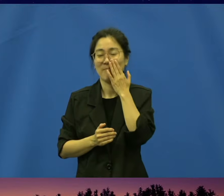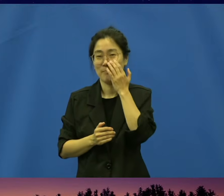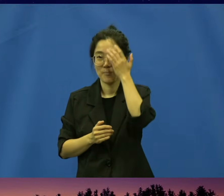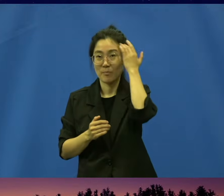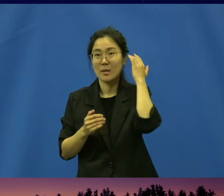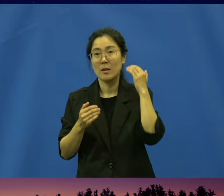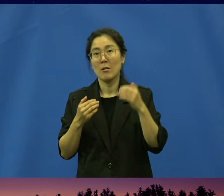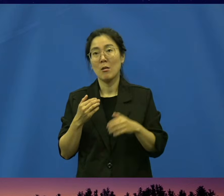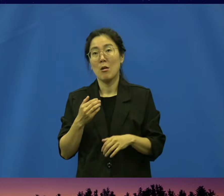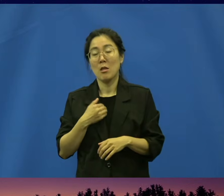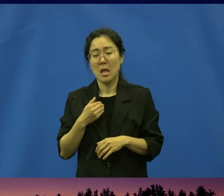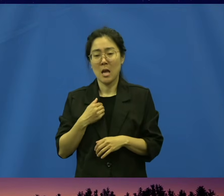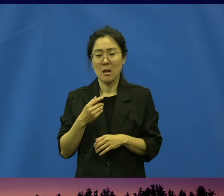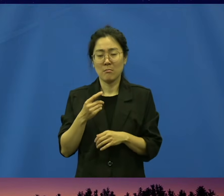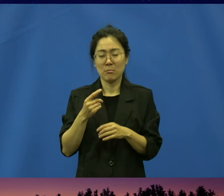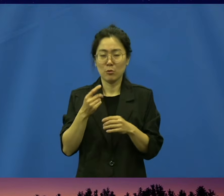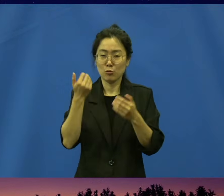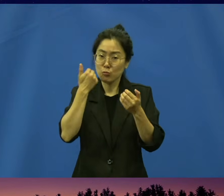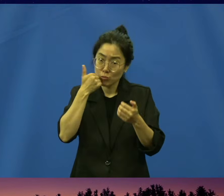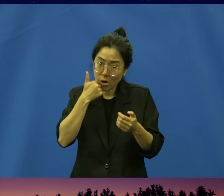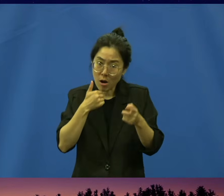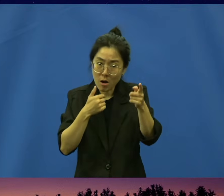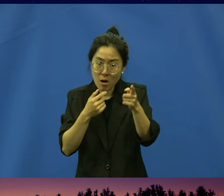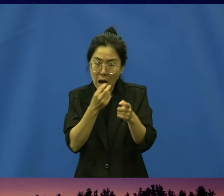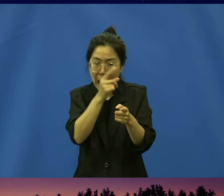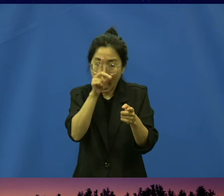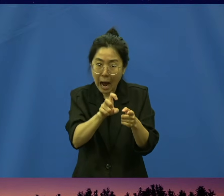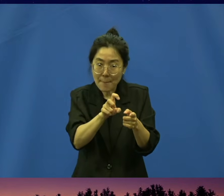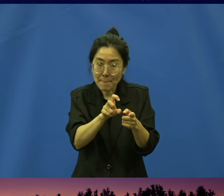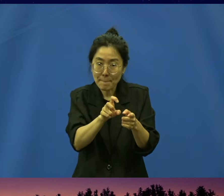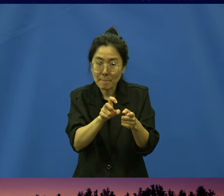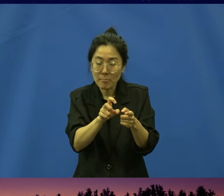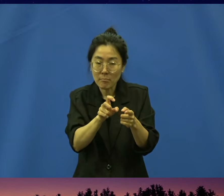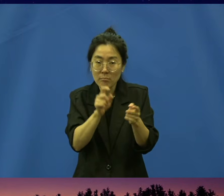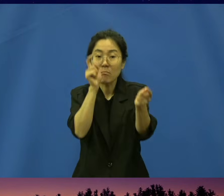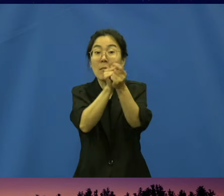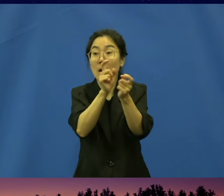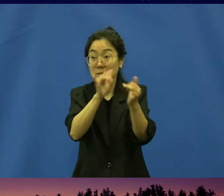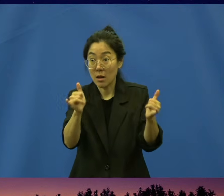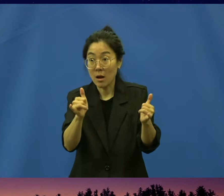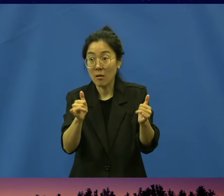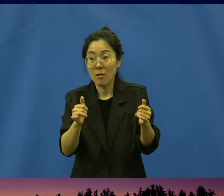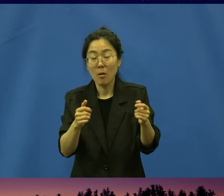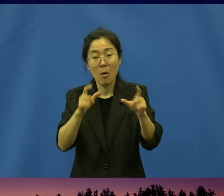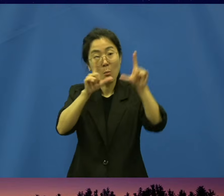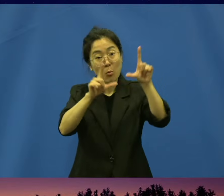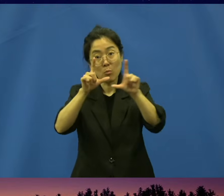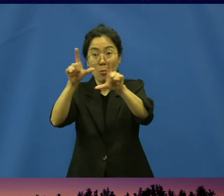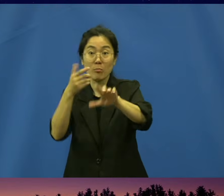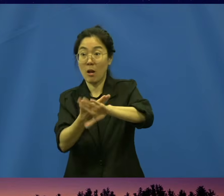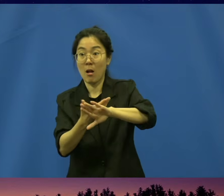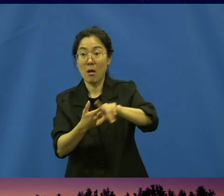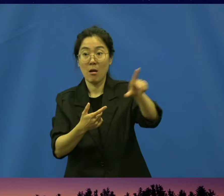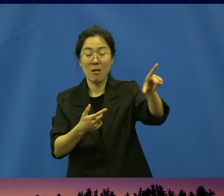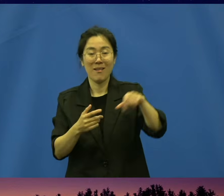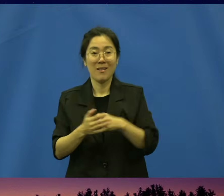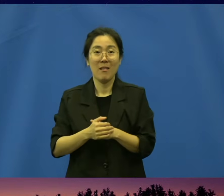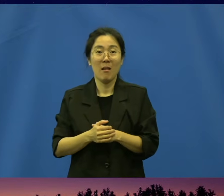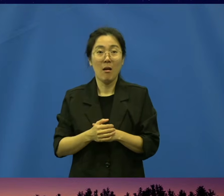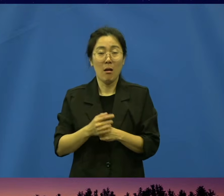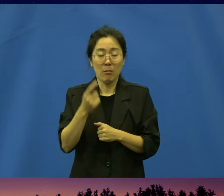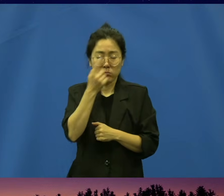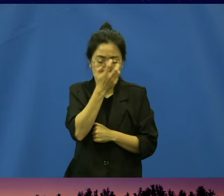걸렸는데 나는 지금 죽을 지경인데 당신은 어떻게 그렇게 견디냐 이렇게 얘기할 때에, 이거는 내가 이렇게 하는